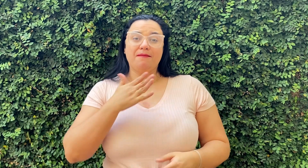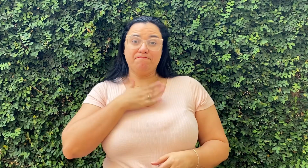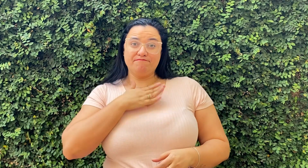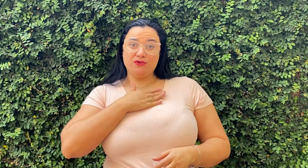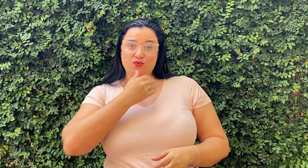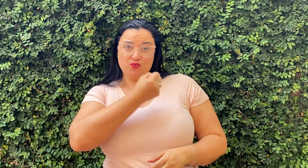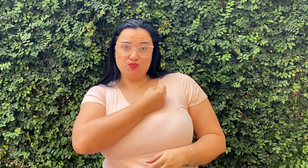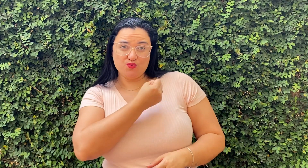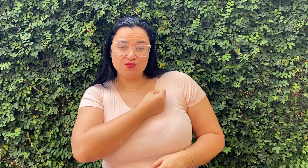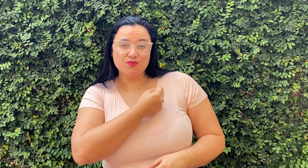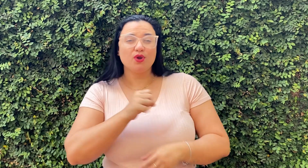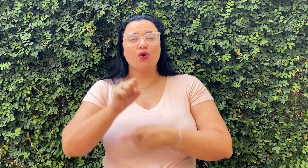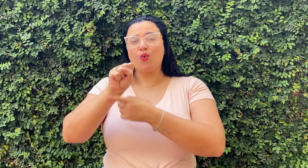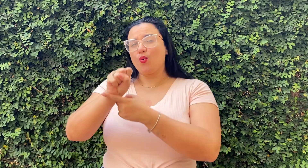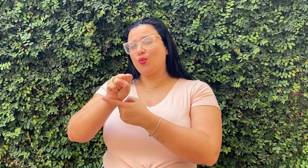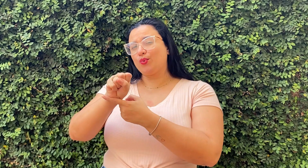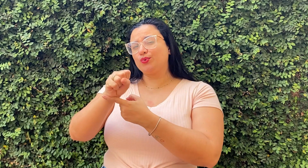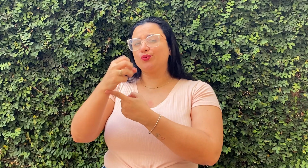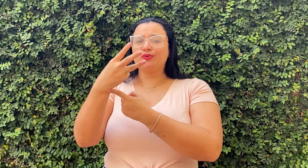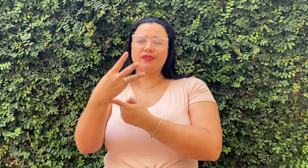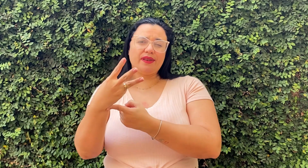Ah, meu número?